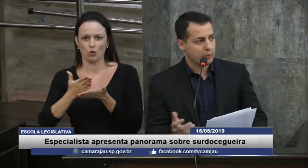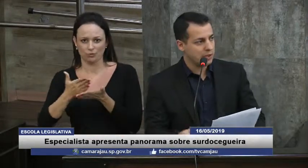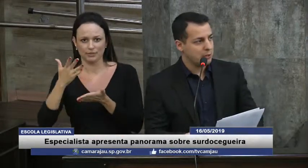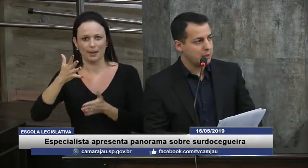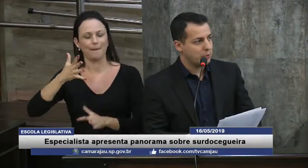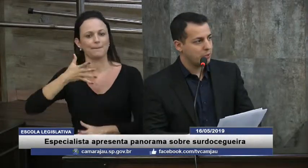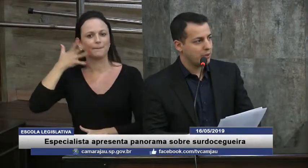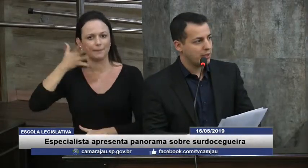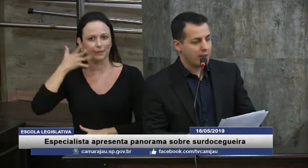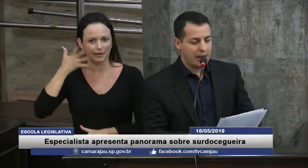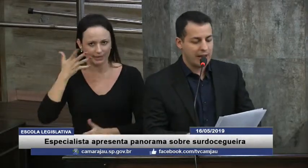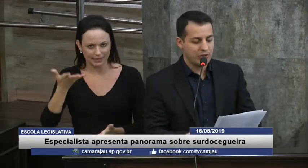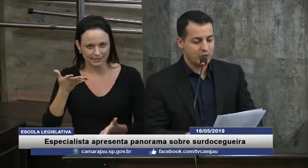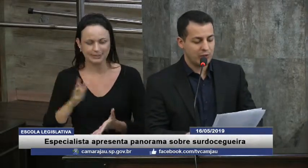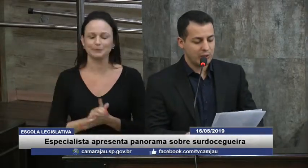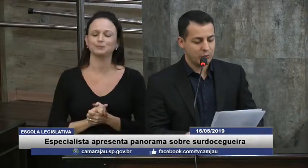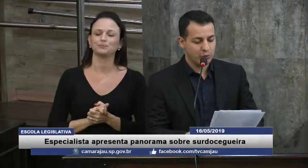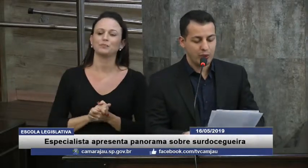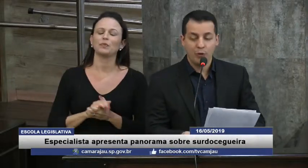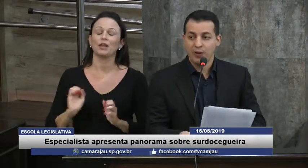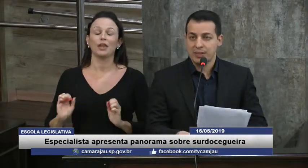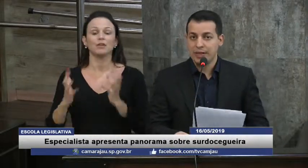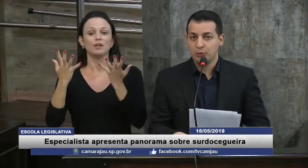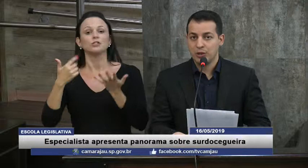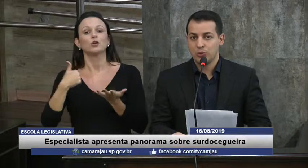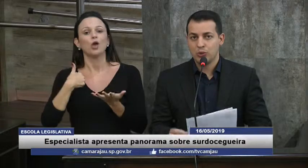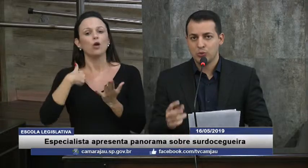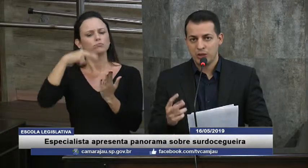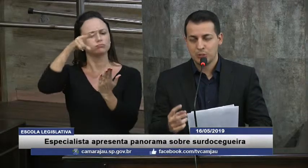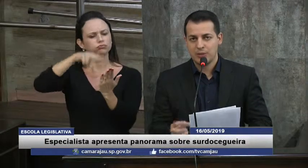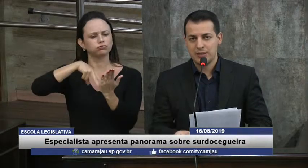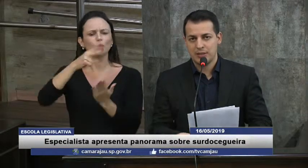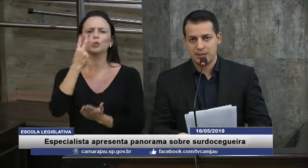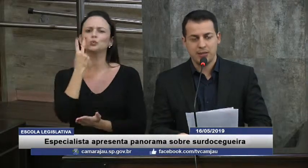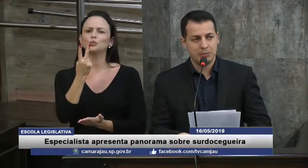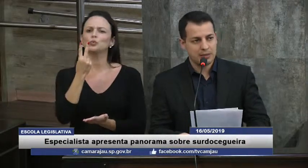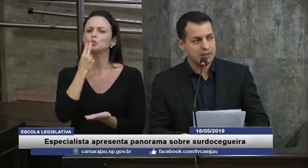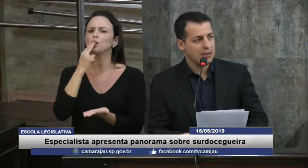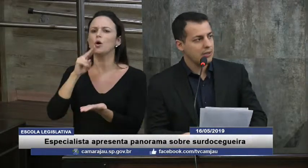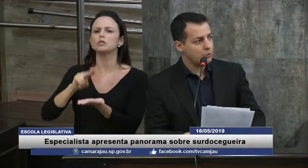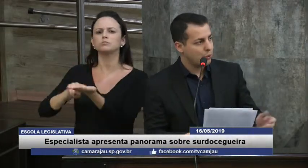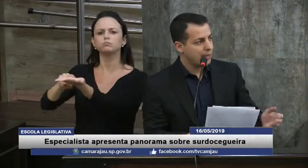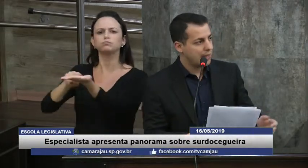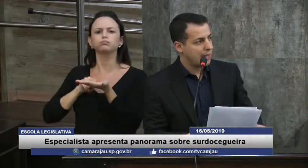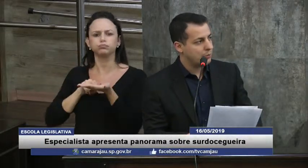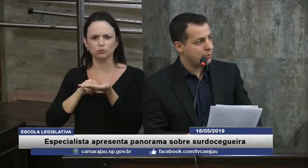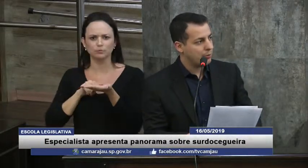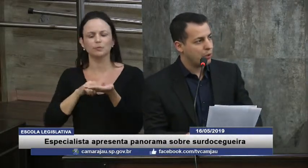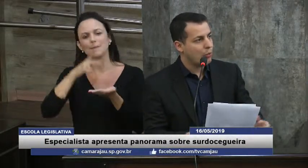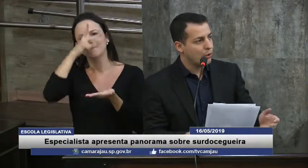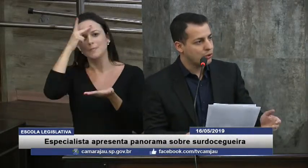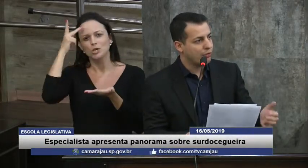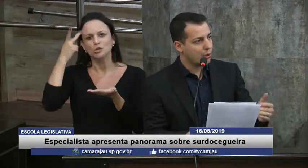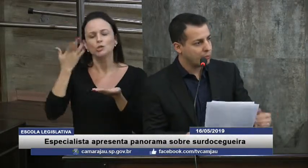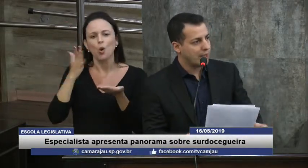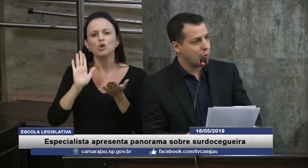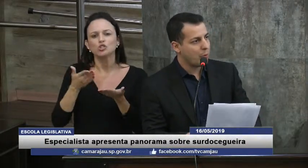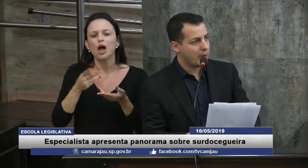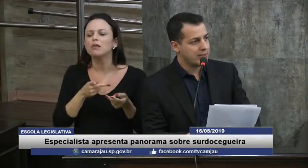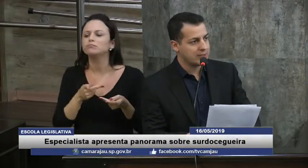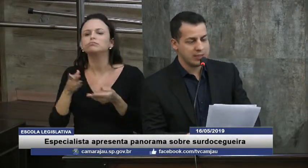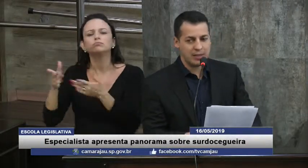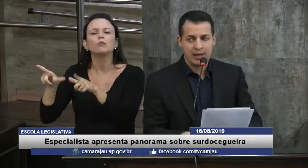sequência, prosseguimento a este evento, eu vou fazer a leitura de duas correspondências recebidas de convidados que, por algum motivo, não